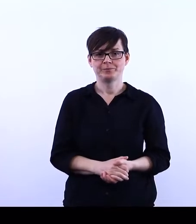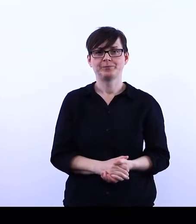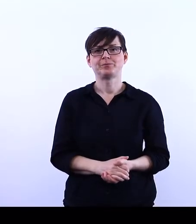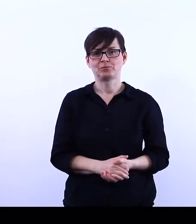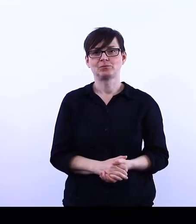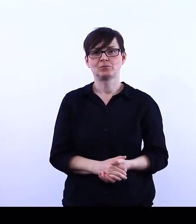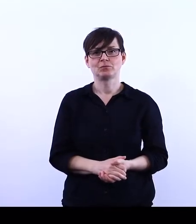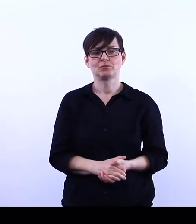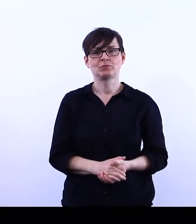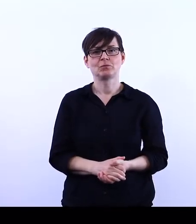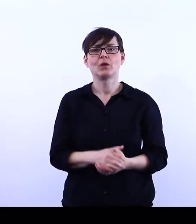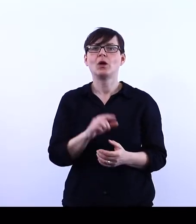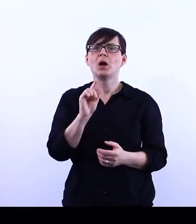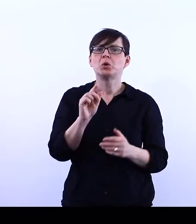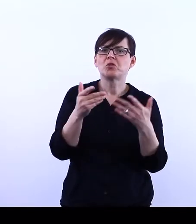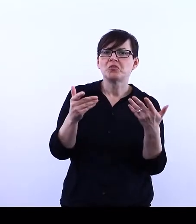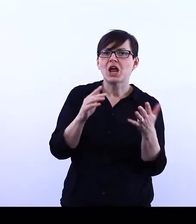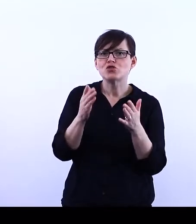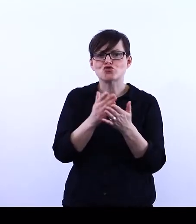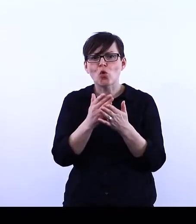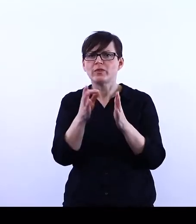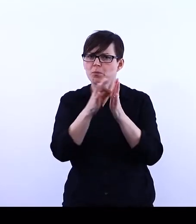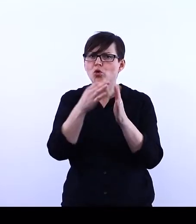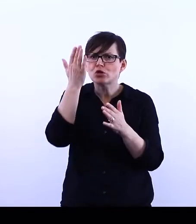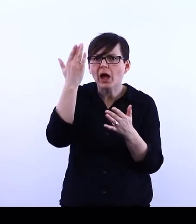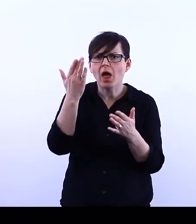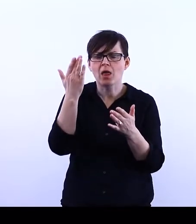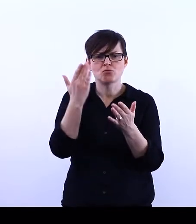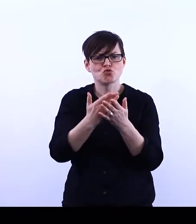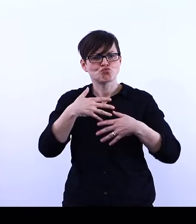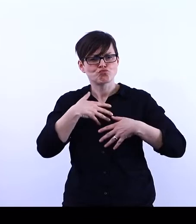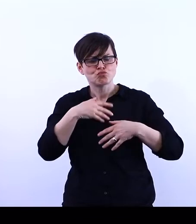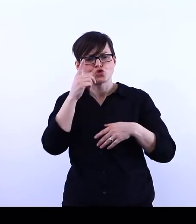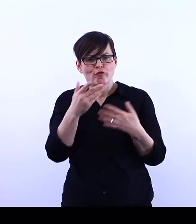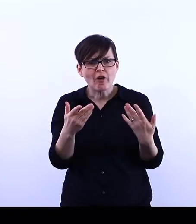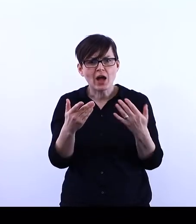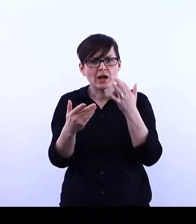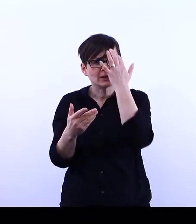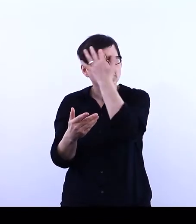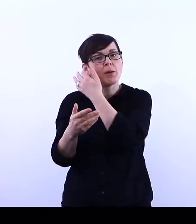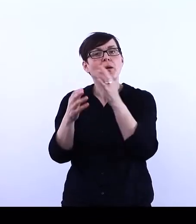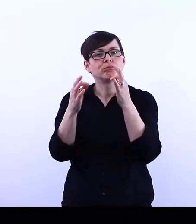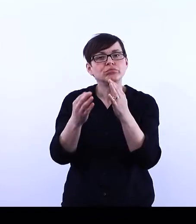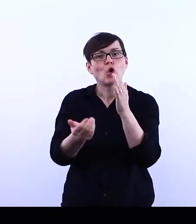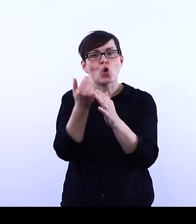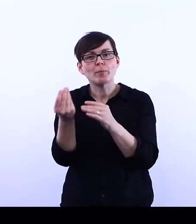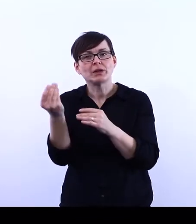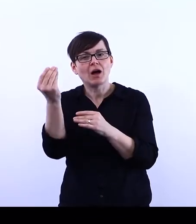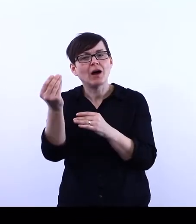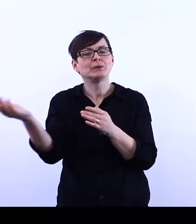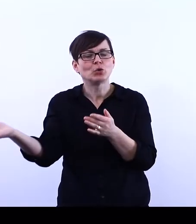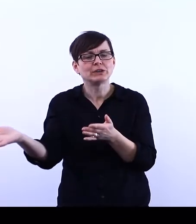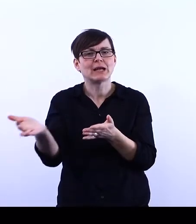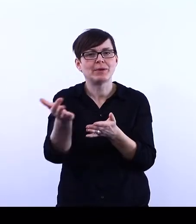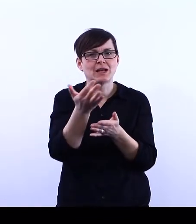letztendlich auch Dinge, die man vielleicht schon weiß, irgendwie vorgehalten werden und auch neue Erkenntnisse dann eben nach und nach